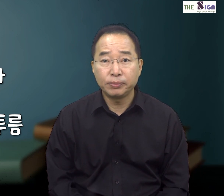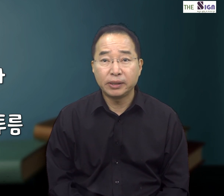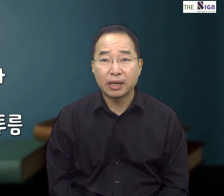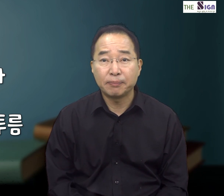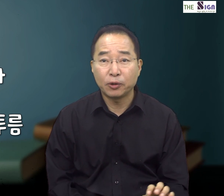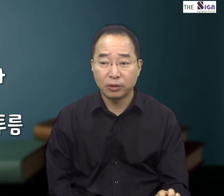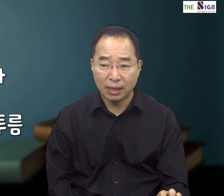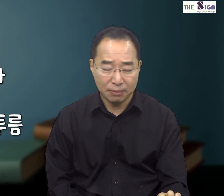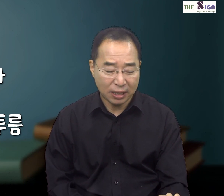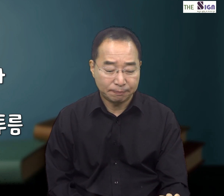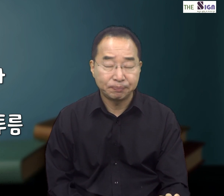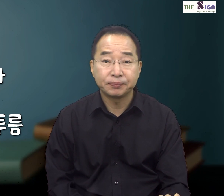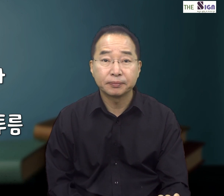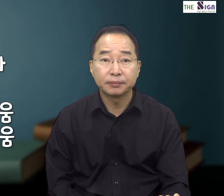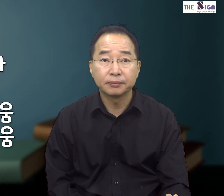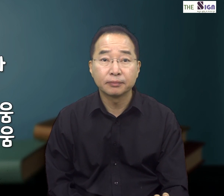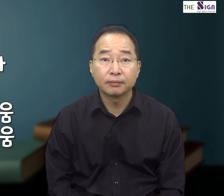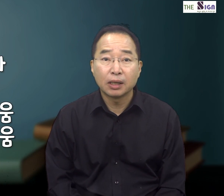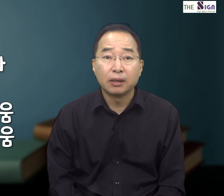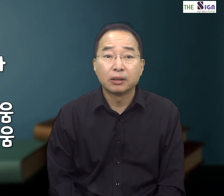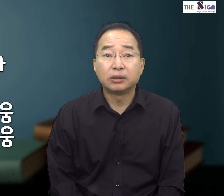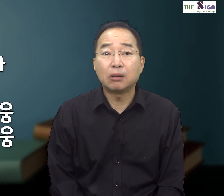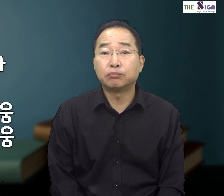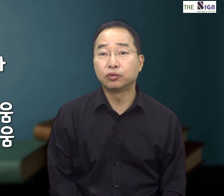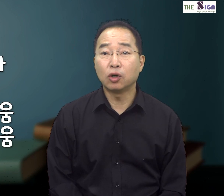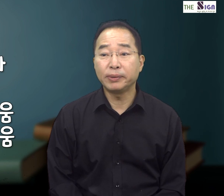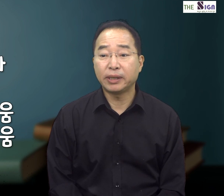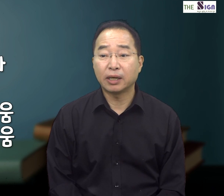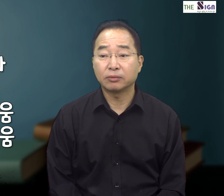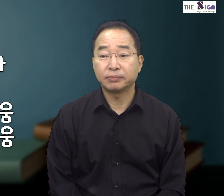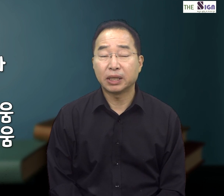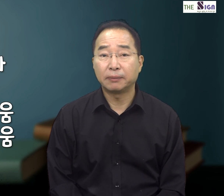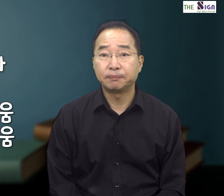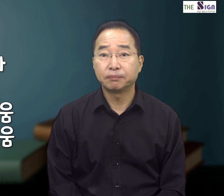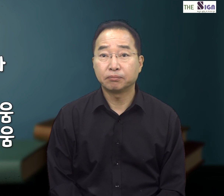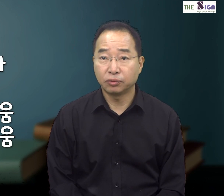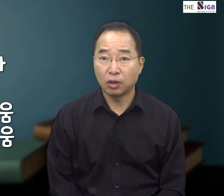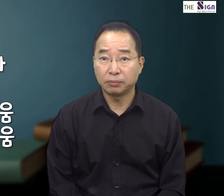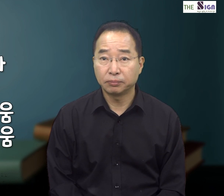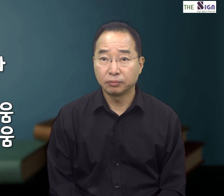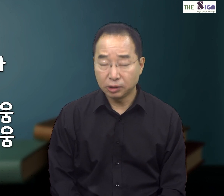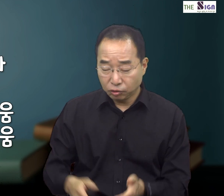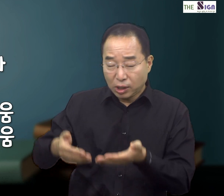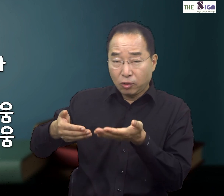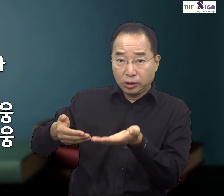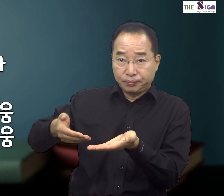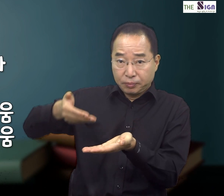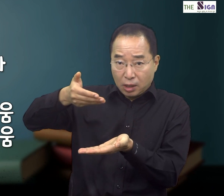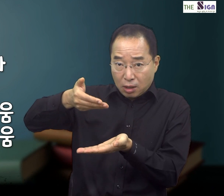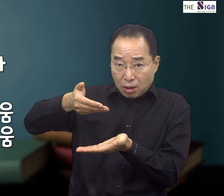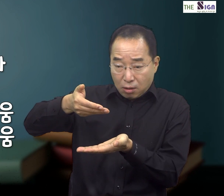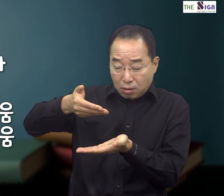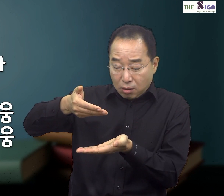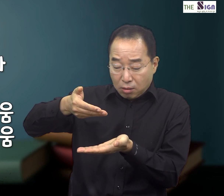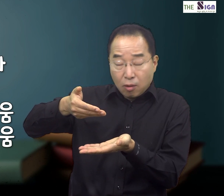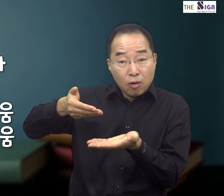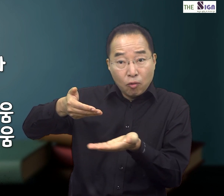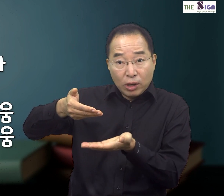대한 표현을 합니다. 그 다음 무거움에 대한 겁니다. 무거움. 이제 수화로는 왼손